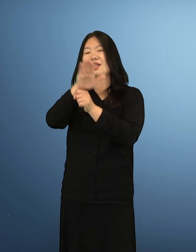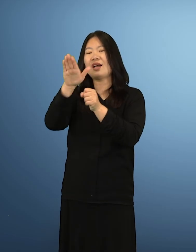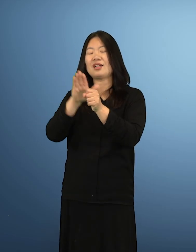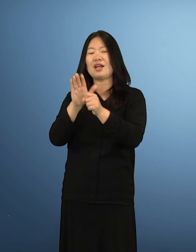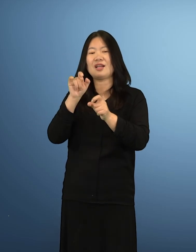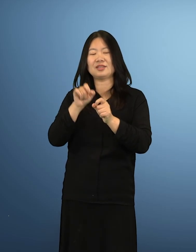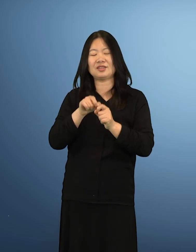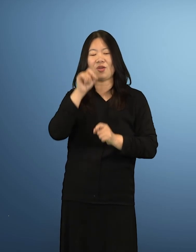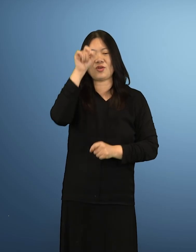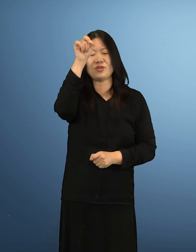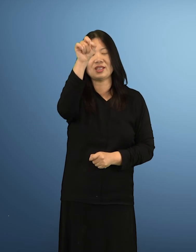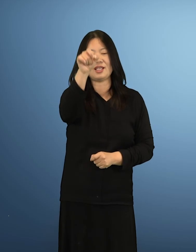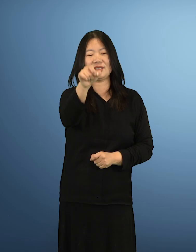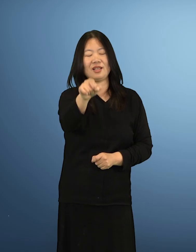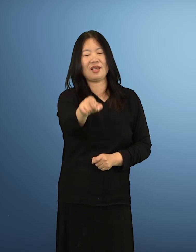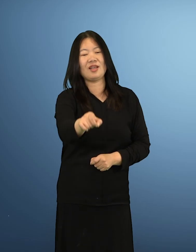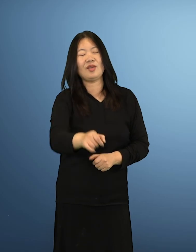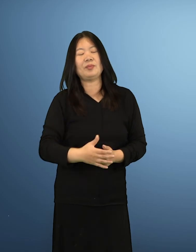영원하네.